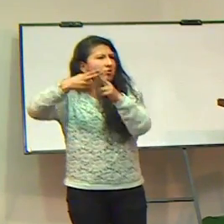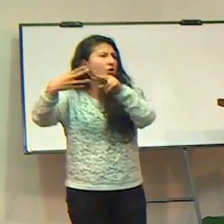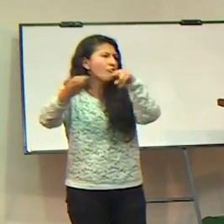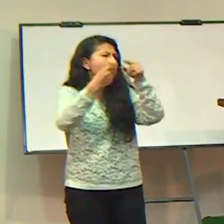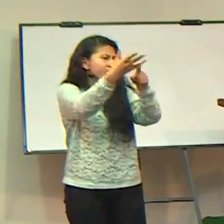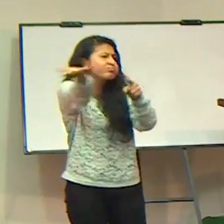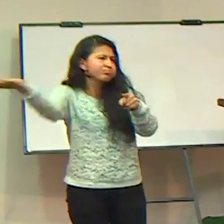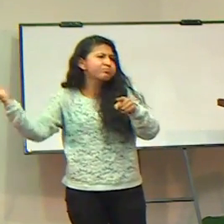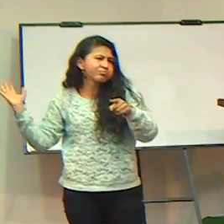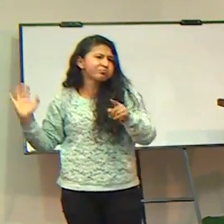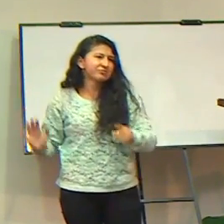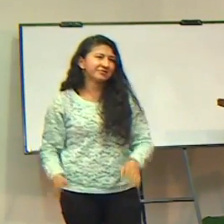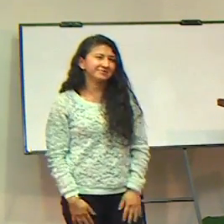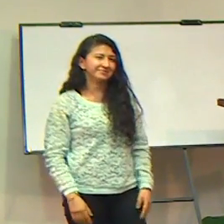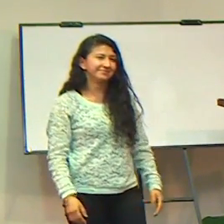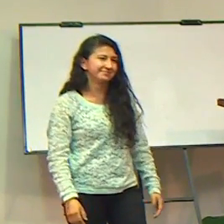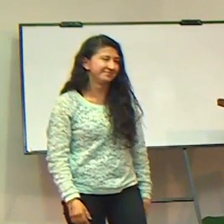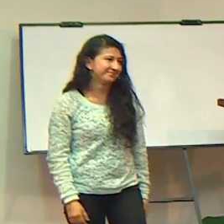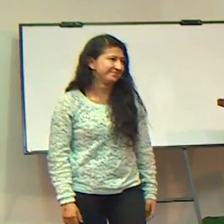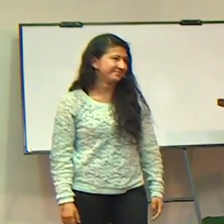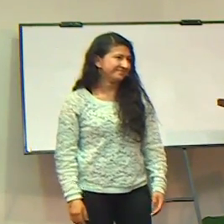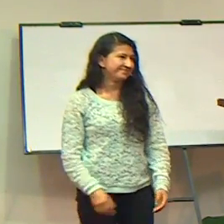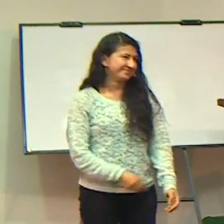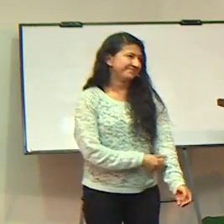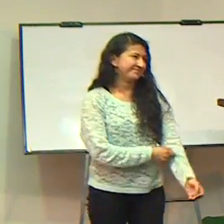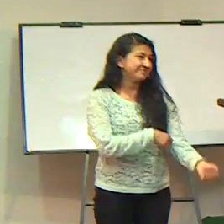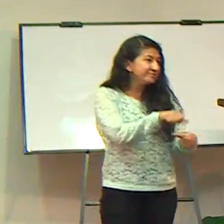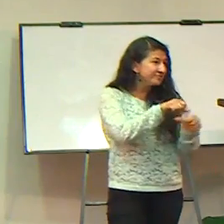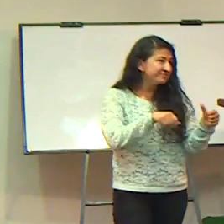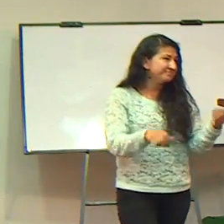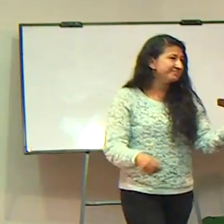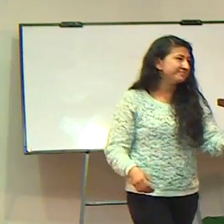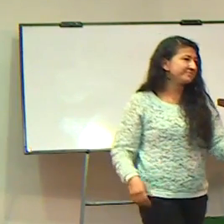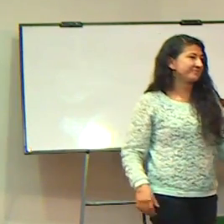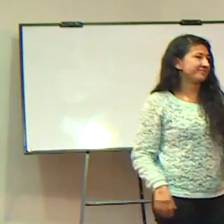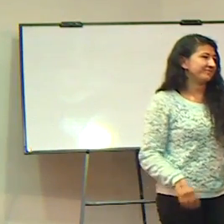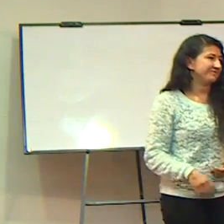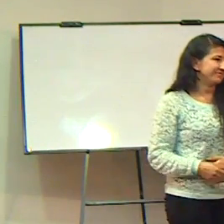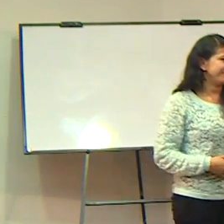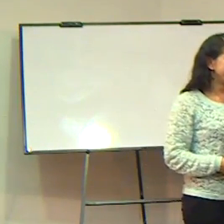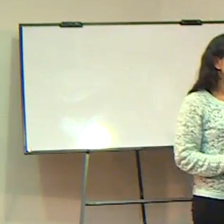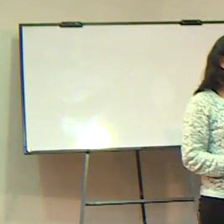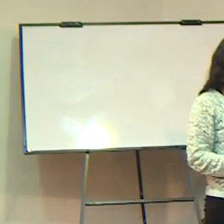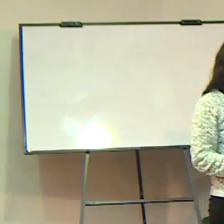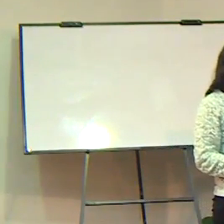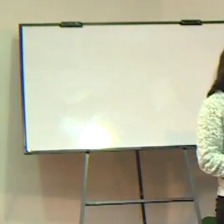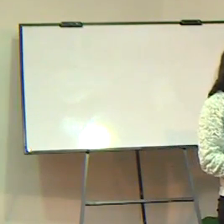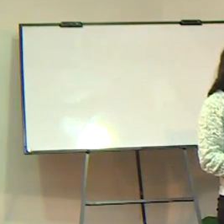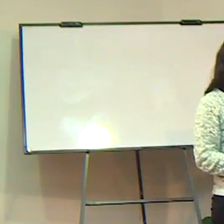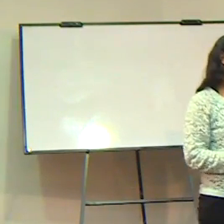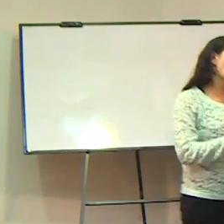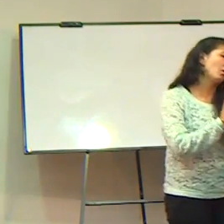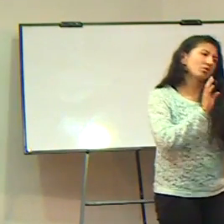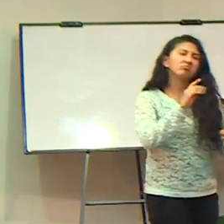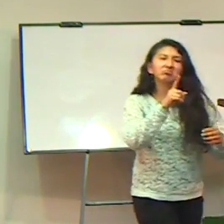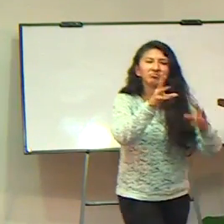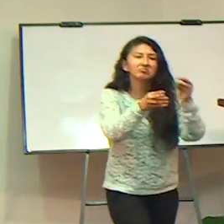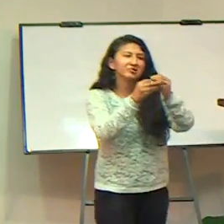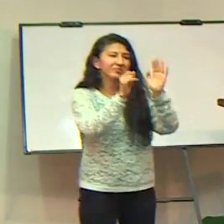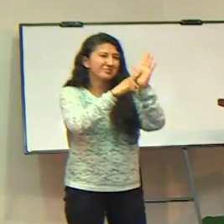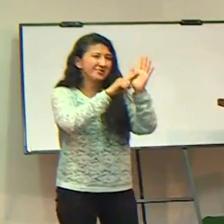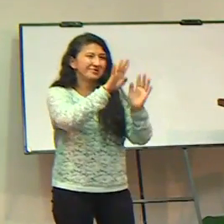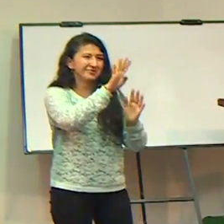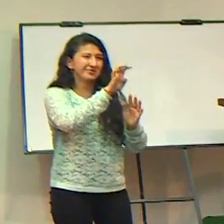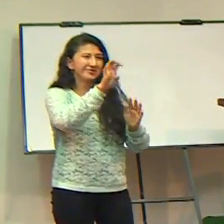yo no he estado. Pero sí pienso que se debe conocer para tener relación con la cultura, pues con la